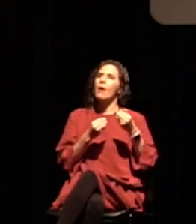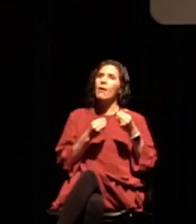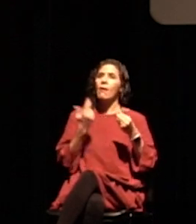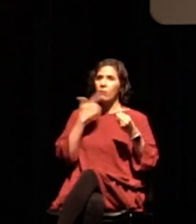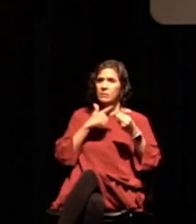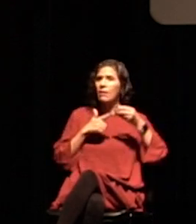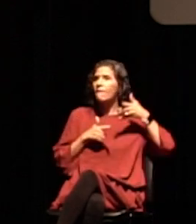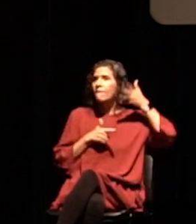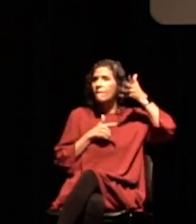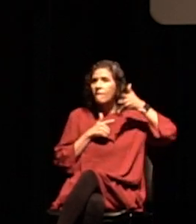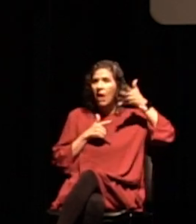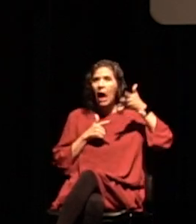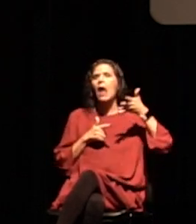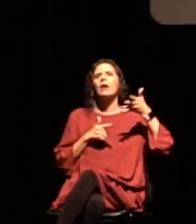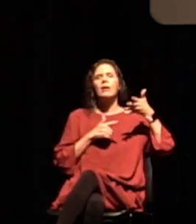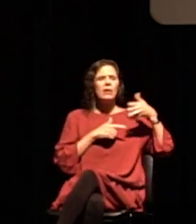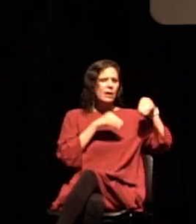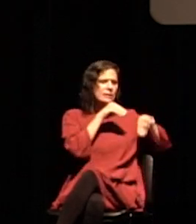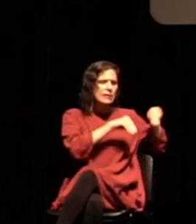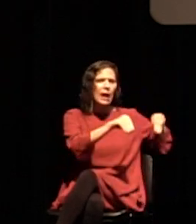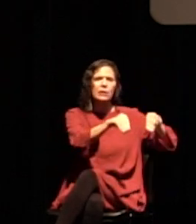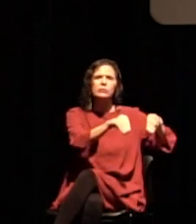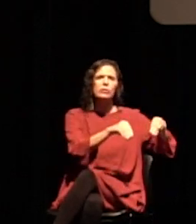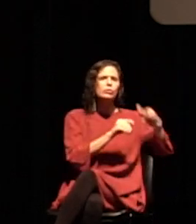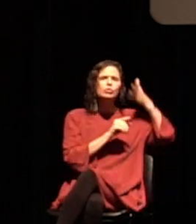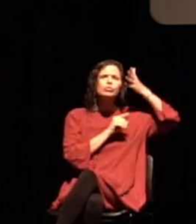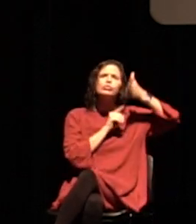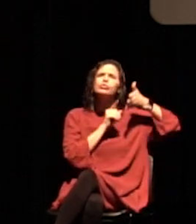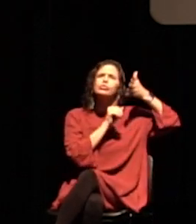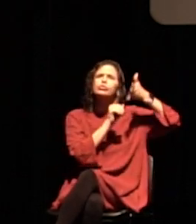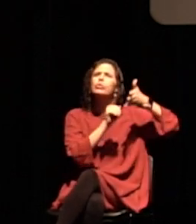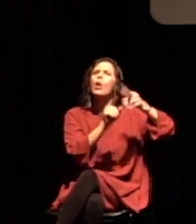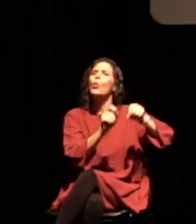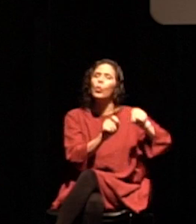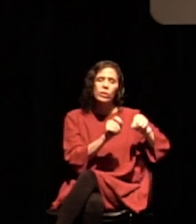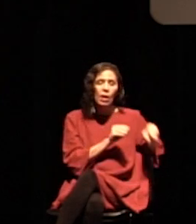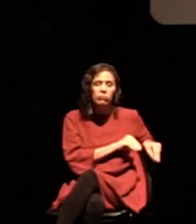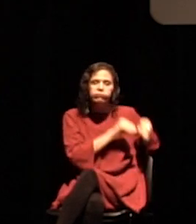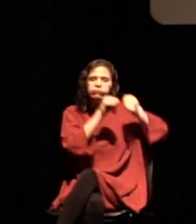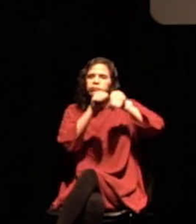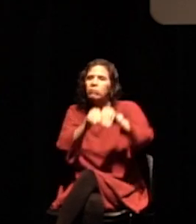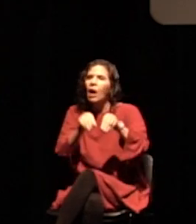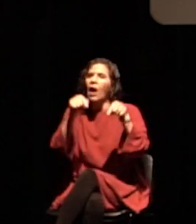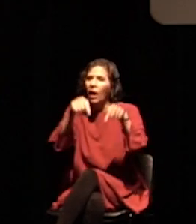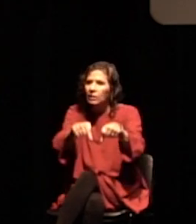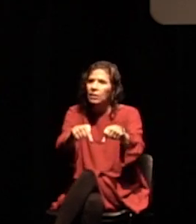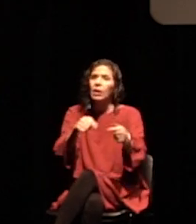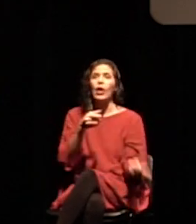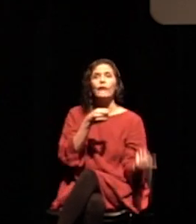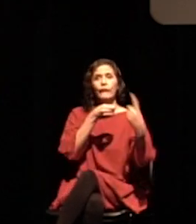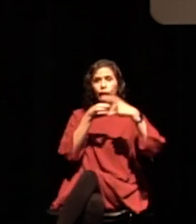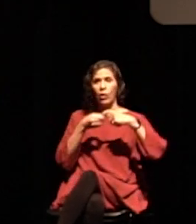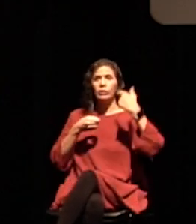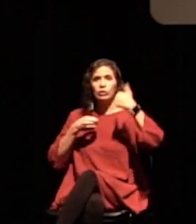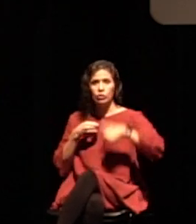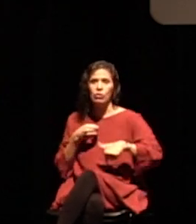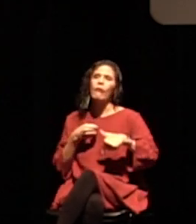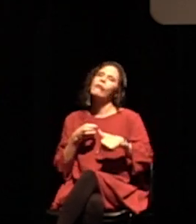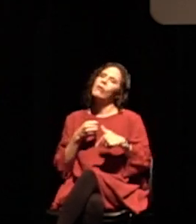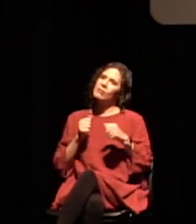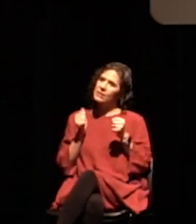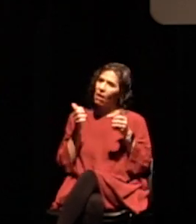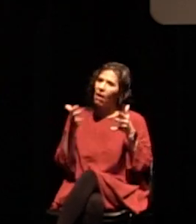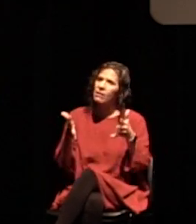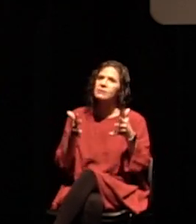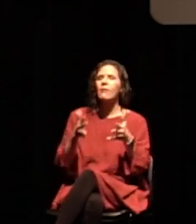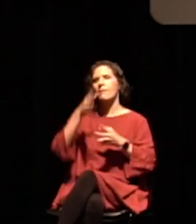até hoje nas grandes instalações, que retorna nestas ações ditas performáticas, se for possível,